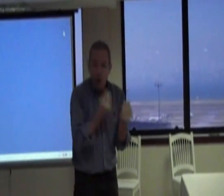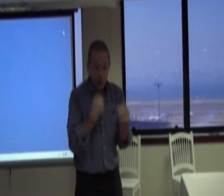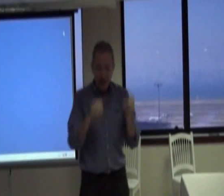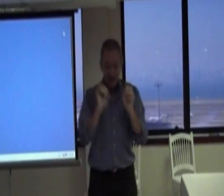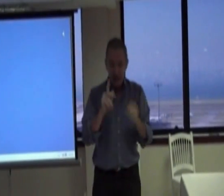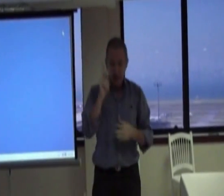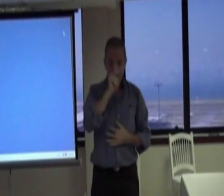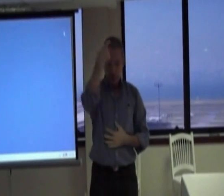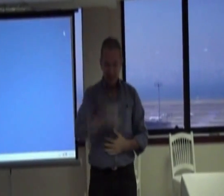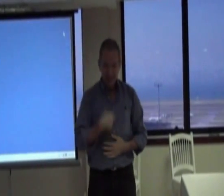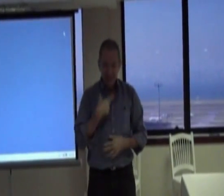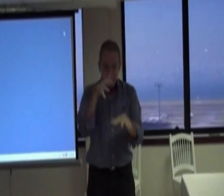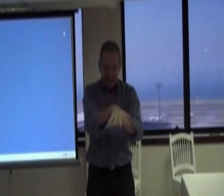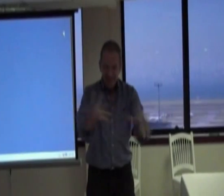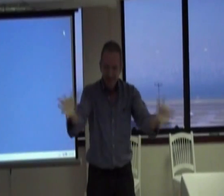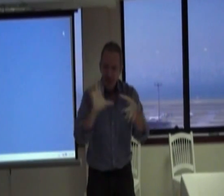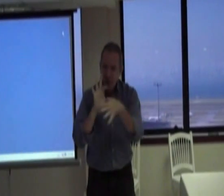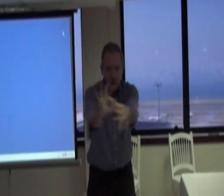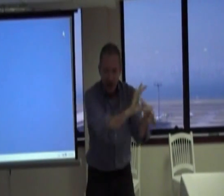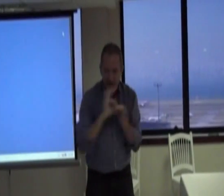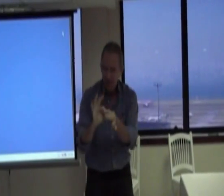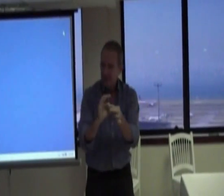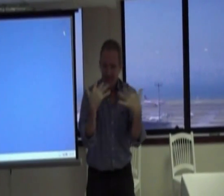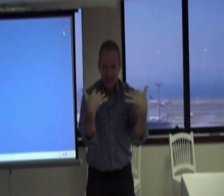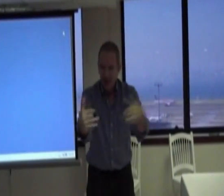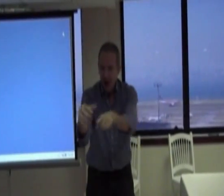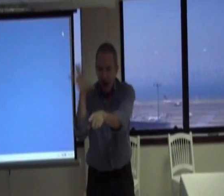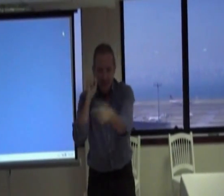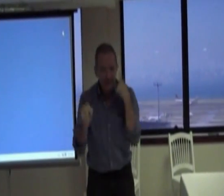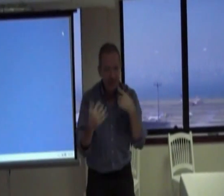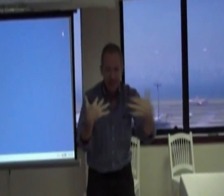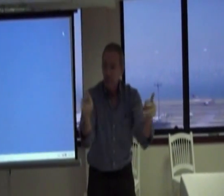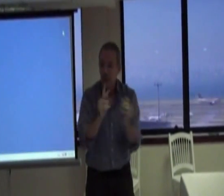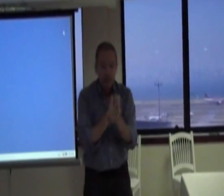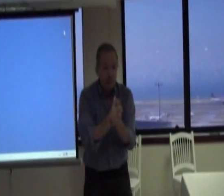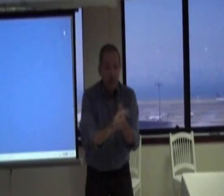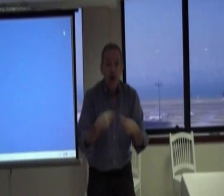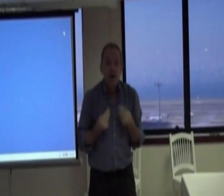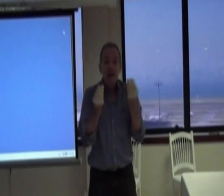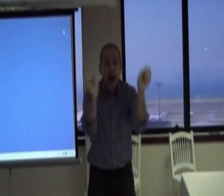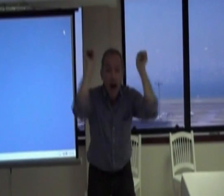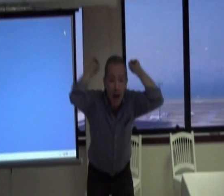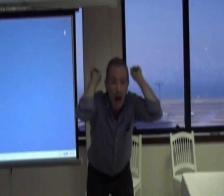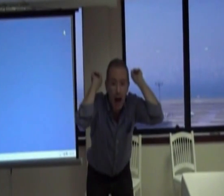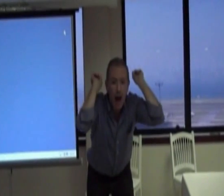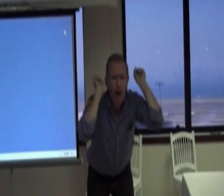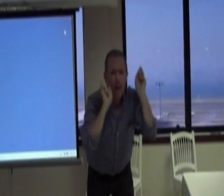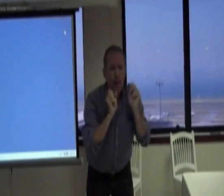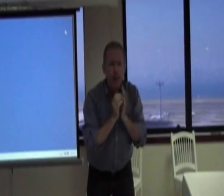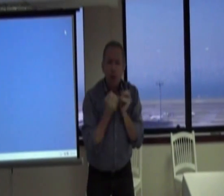visual desse sujeito. Uma escola em que o professor ele possa trabalhar com uma questão de inclusiva, mas unida com todos os alunos. Porque a gente